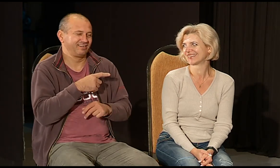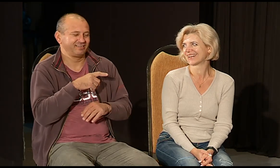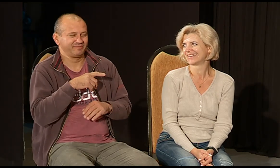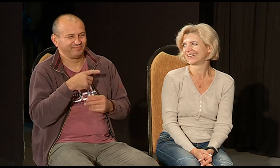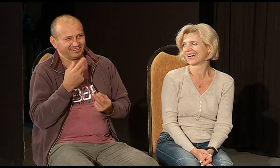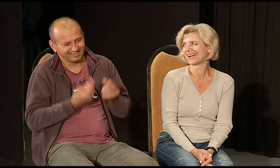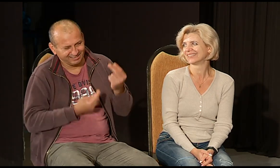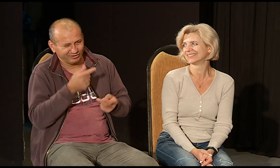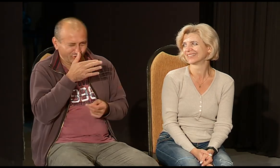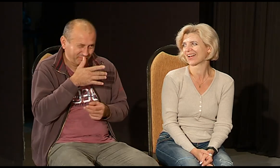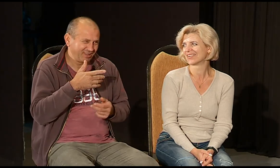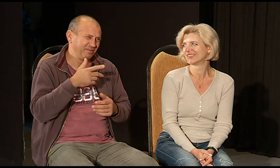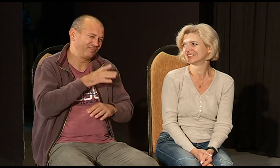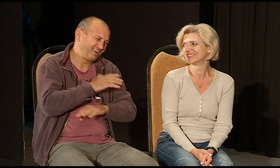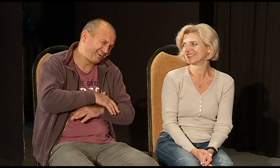fost colegi de clasă, ne jucăm,